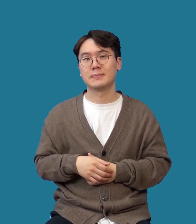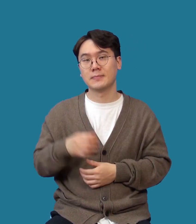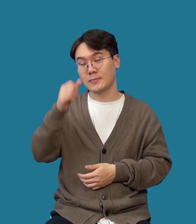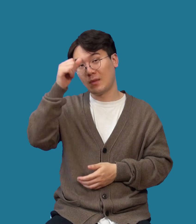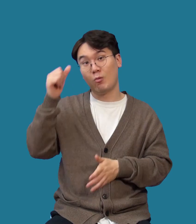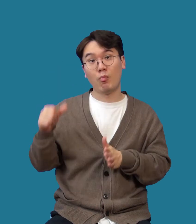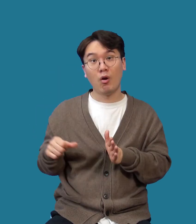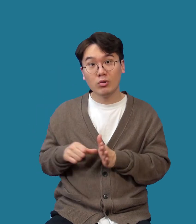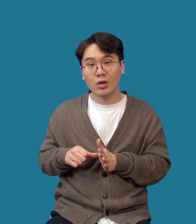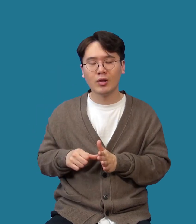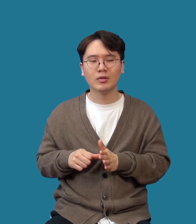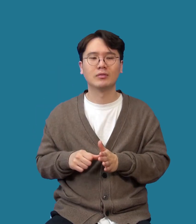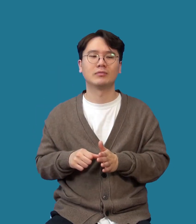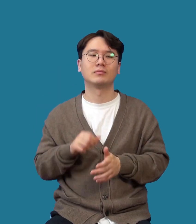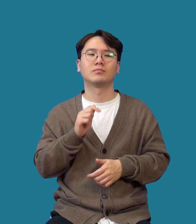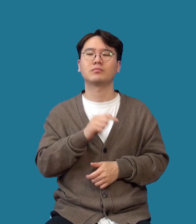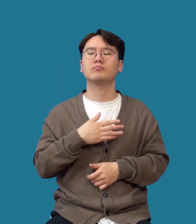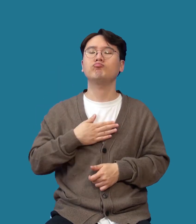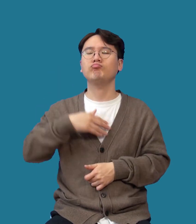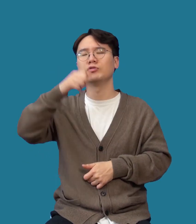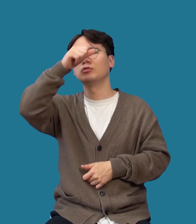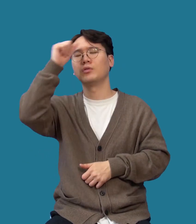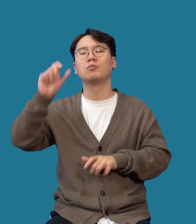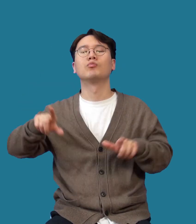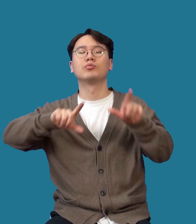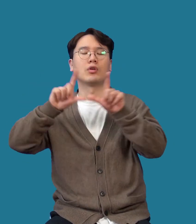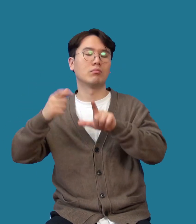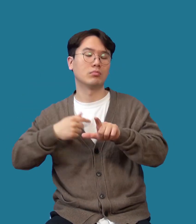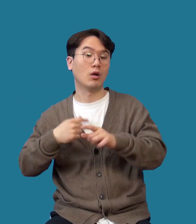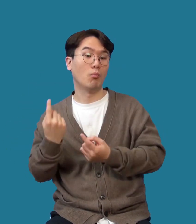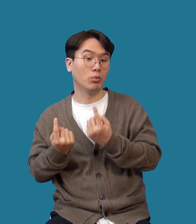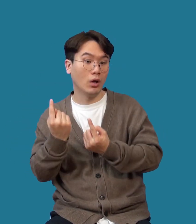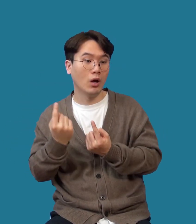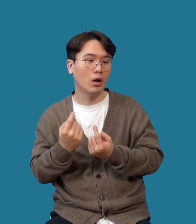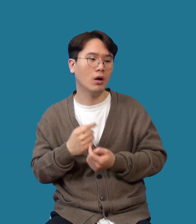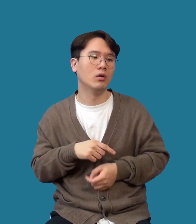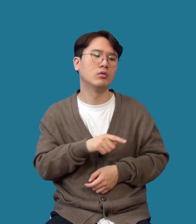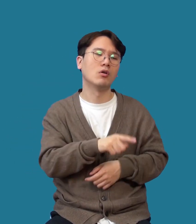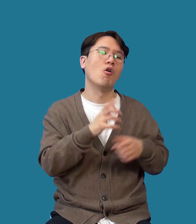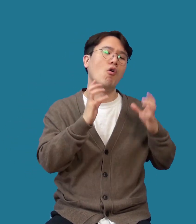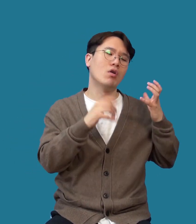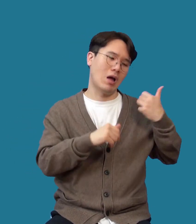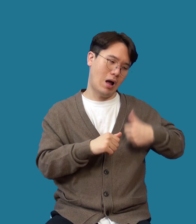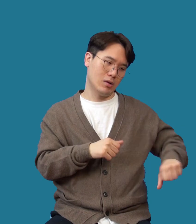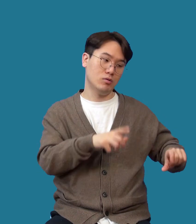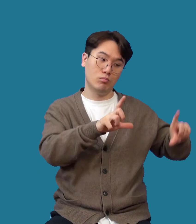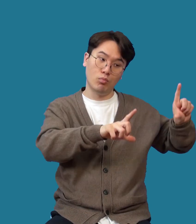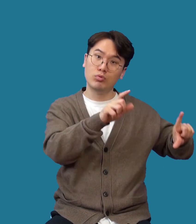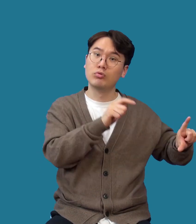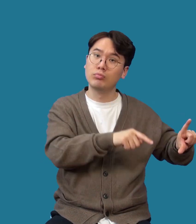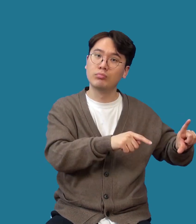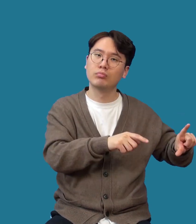평생 이렇게 장로로 사는 자기보다도 그 어릴 때 아들의 모습이 오히려 더 신앙이 나은 것입니다.